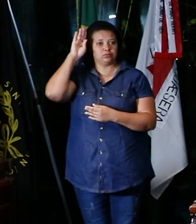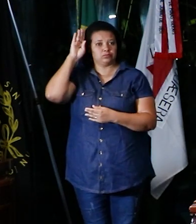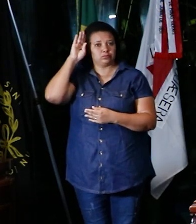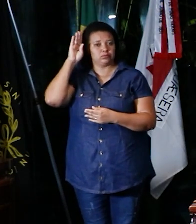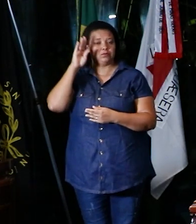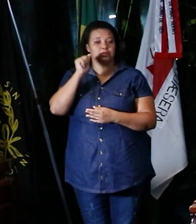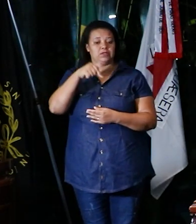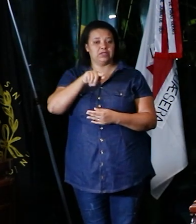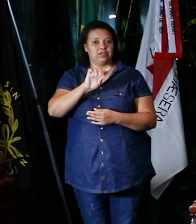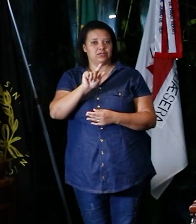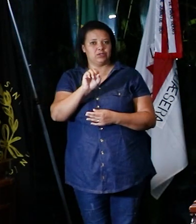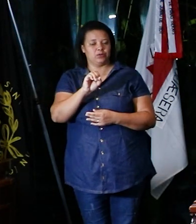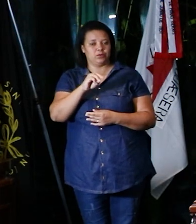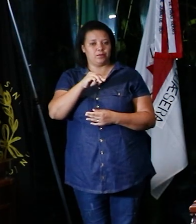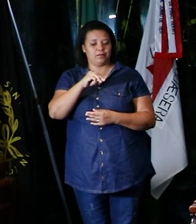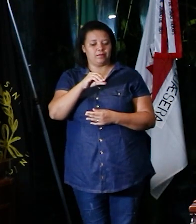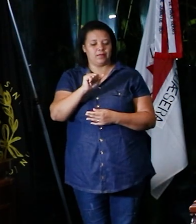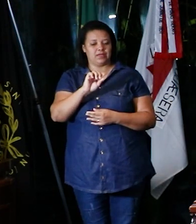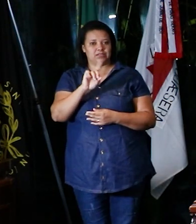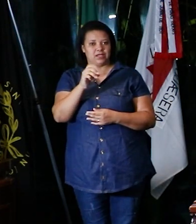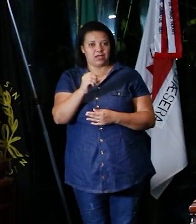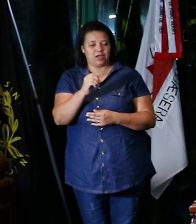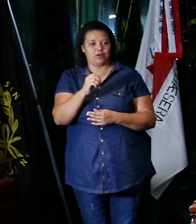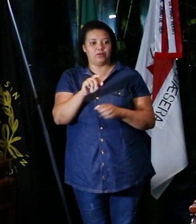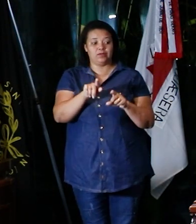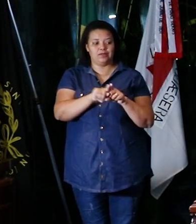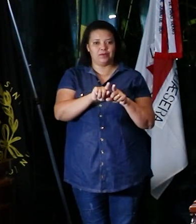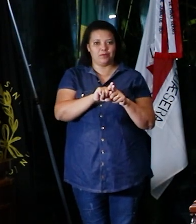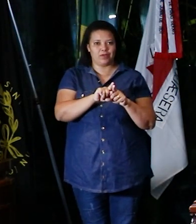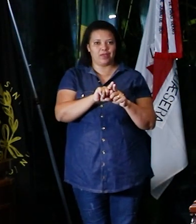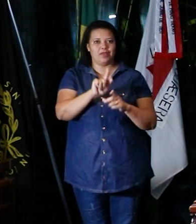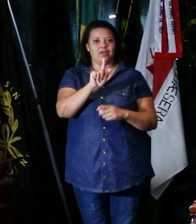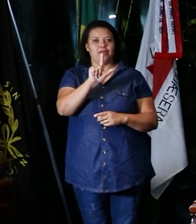Ângelo Machado e o Luiz Gifone.